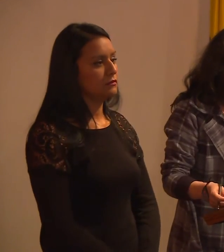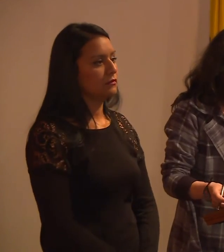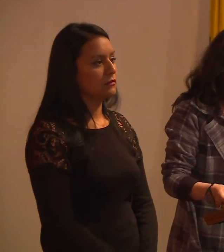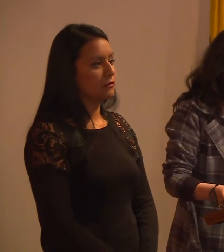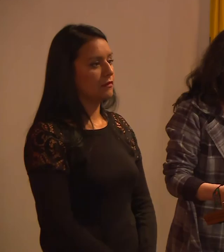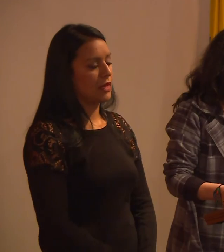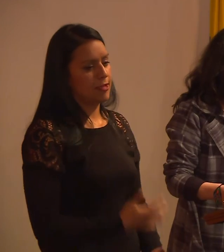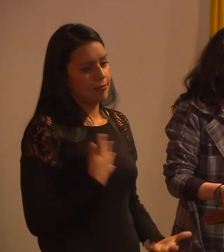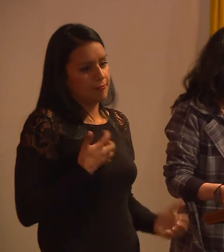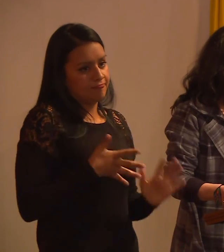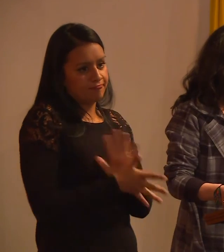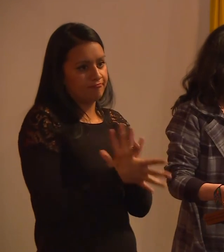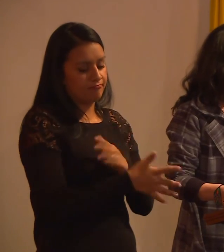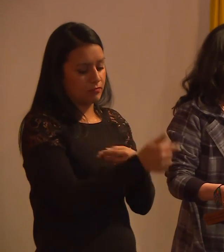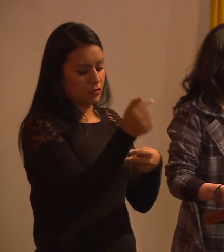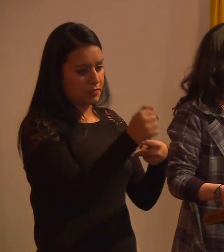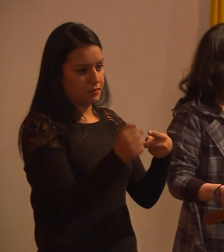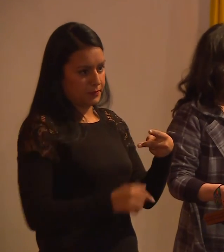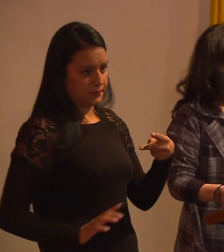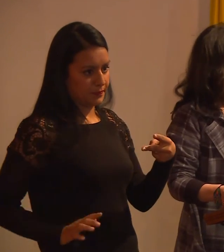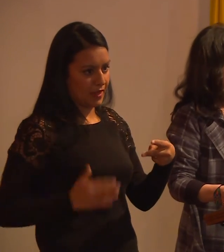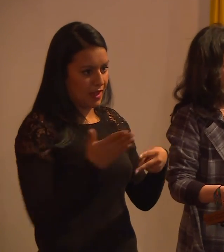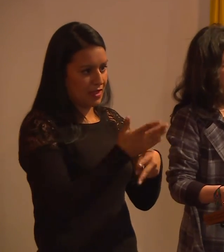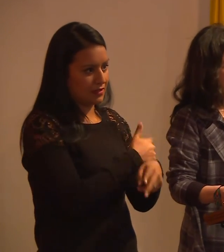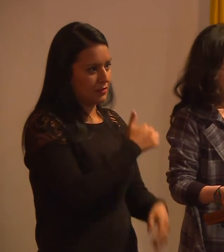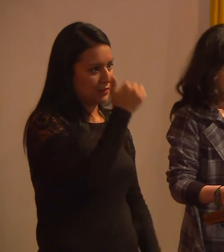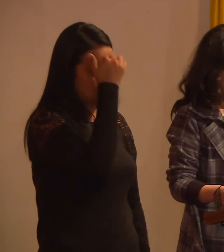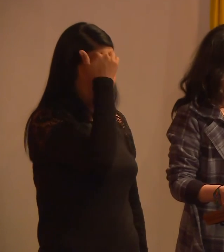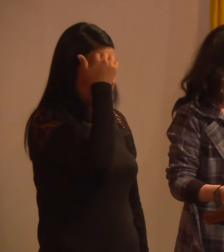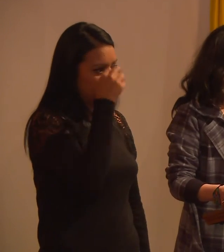Bueno, me quiero referir a dos puntos que planteó Renan.